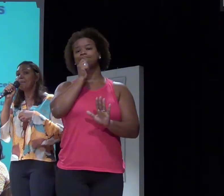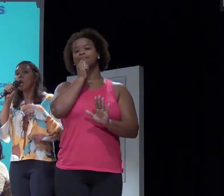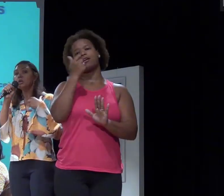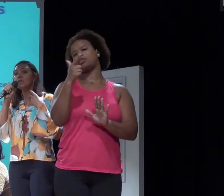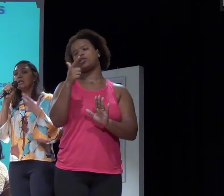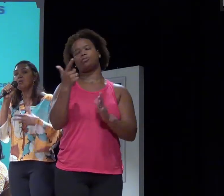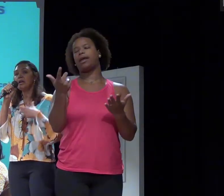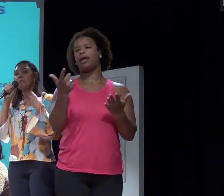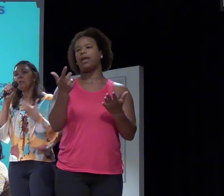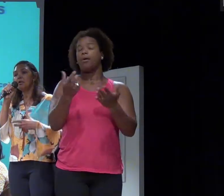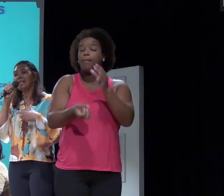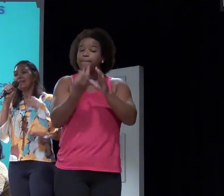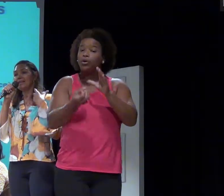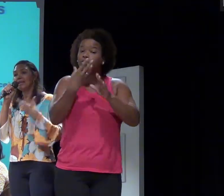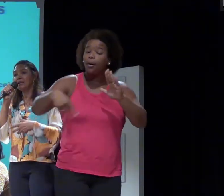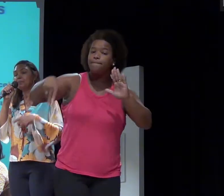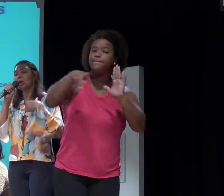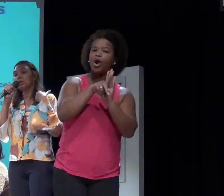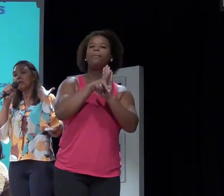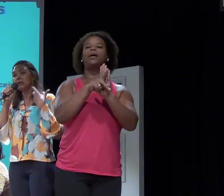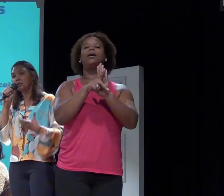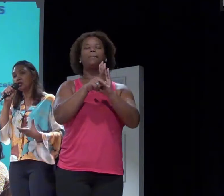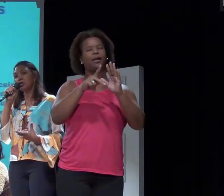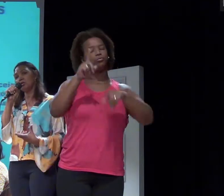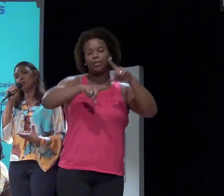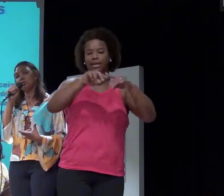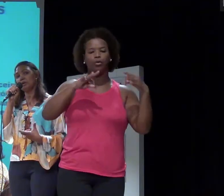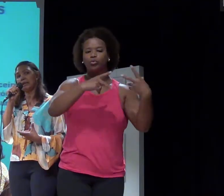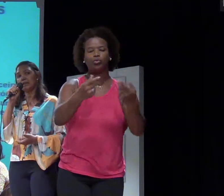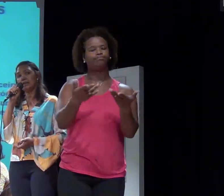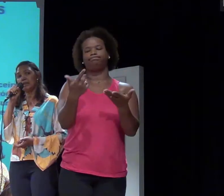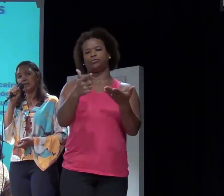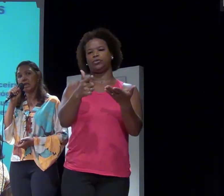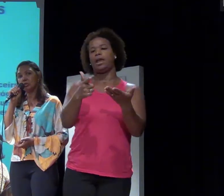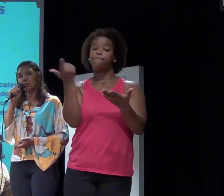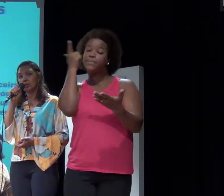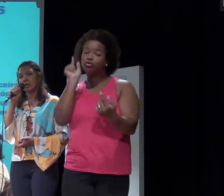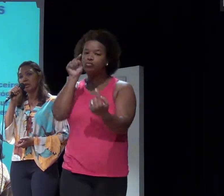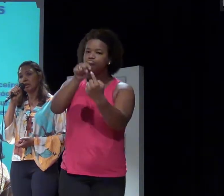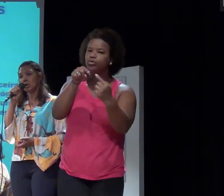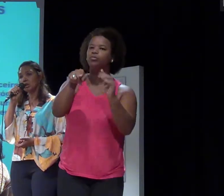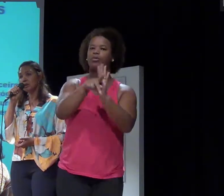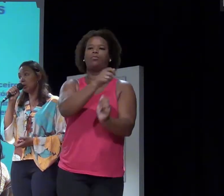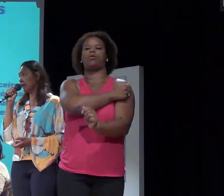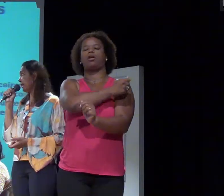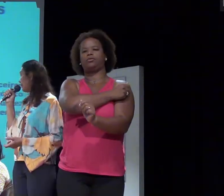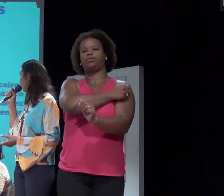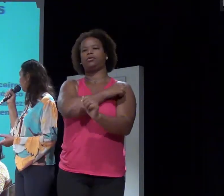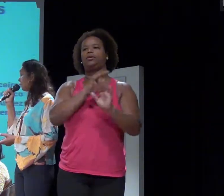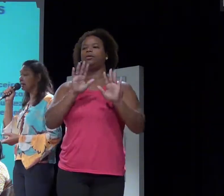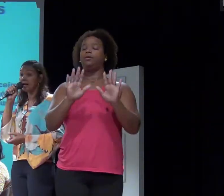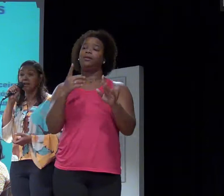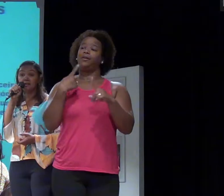uma produção realmente que atenda, produzida dentro do Instituto, que atenda esses alunos. E porque